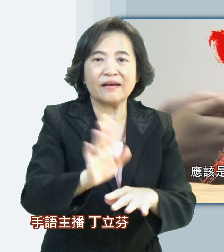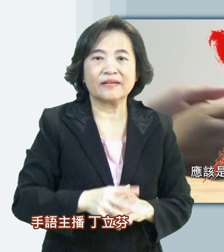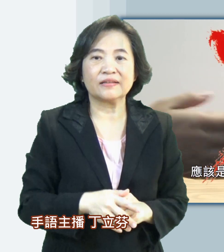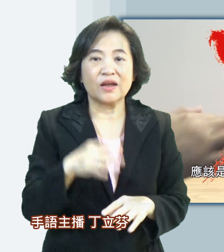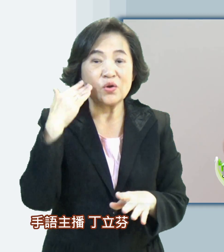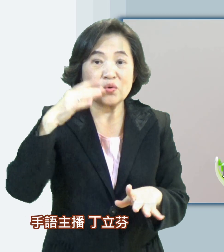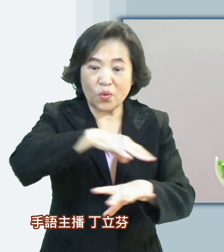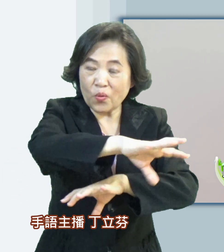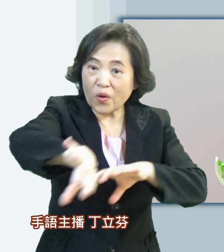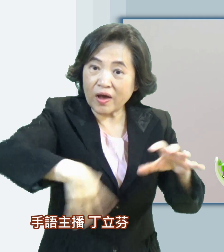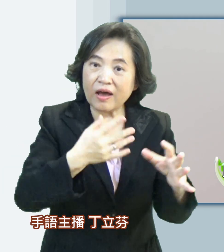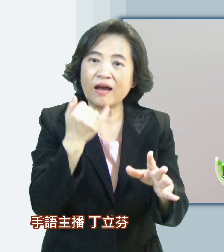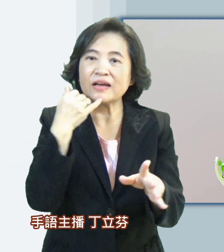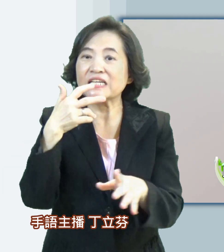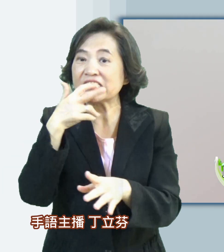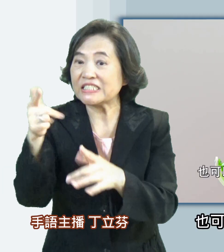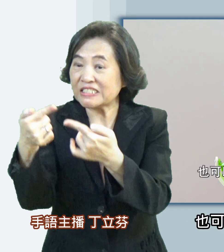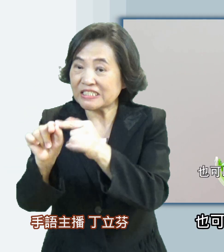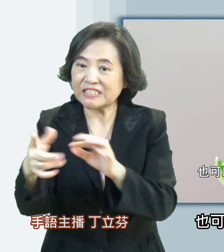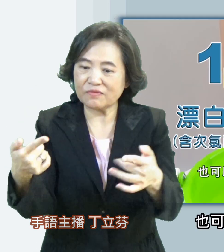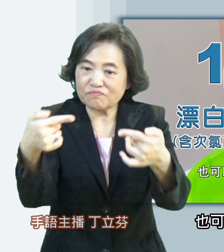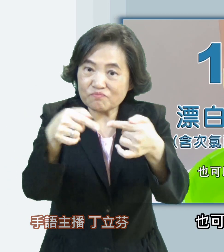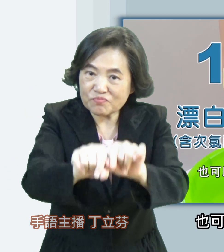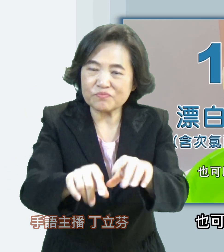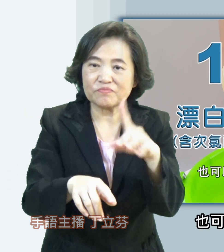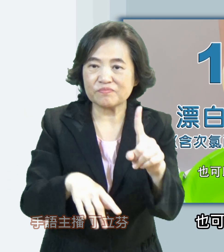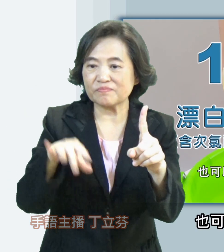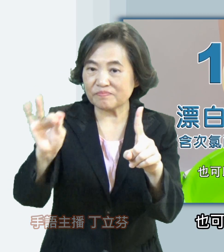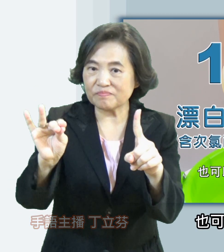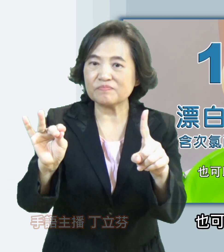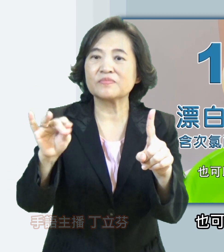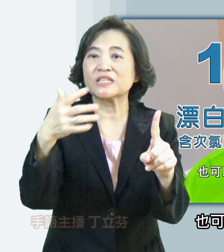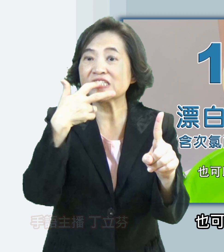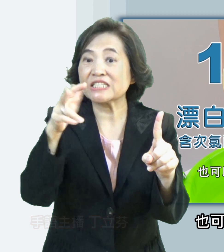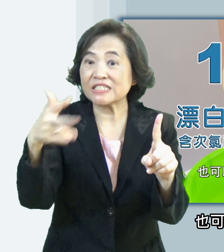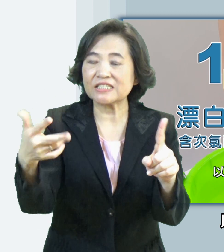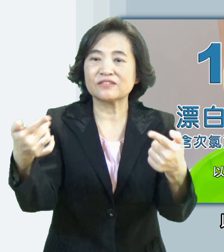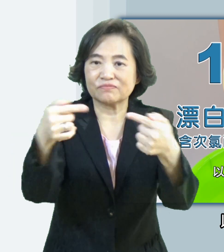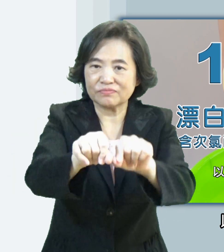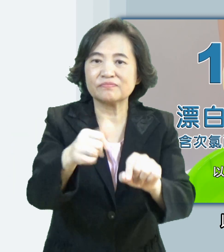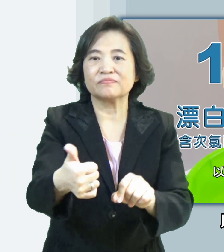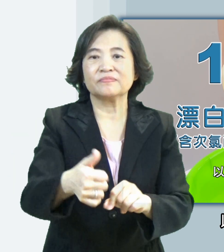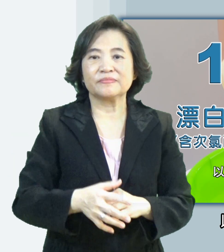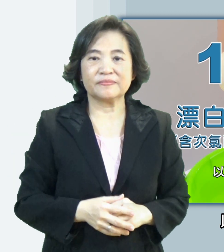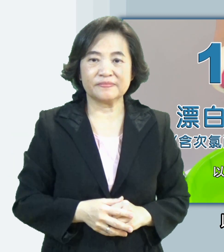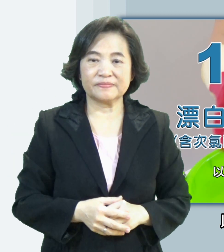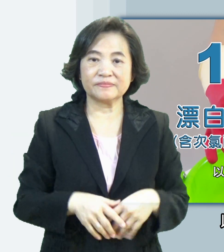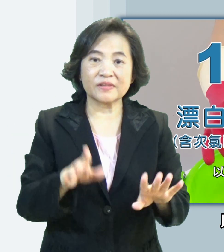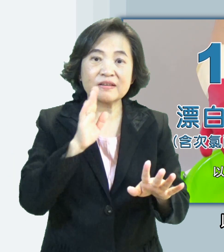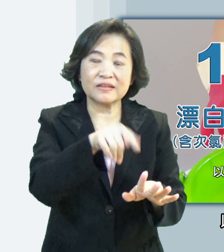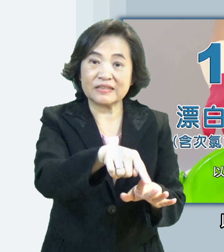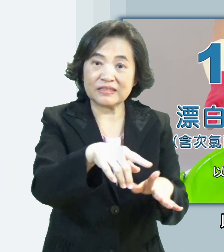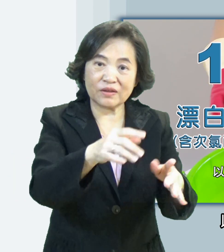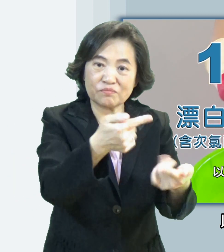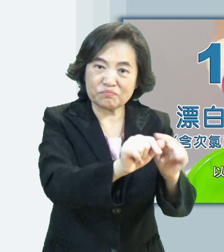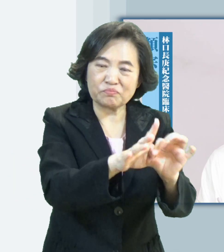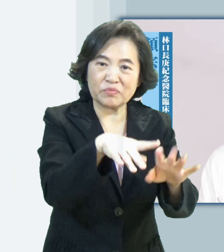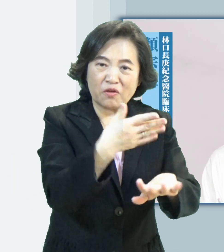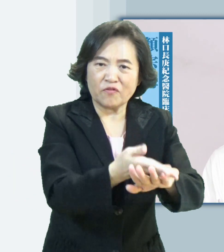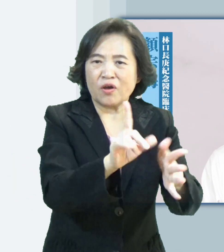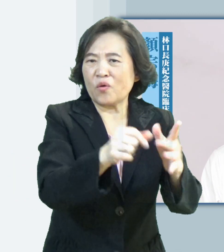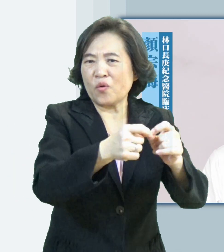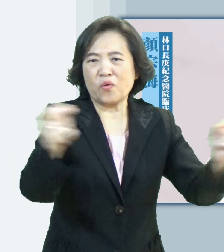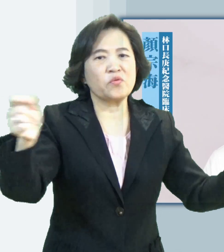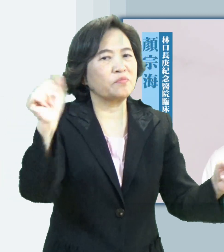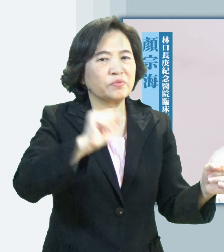民众系讲话清洁环境，热在一种用此流算那么漂泡水，用一比一百的水调他们最后那种。此流算水问题是唔好，